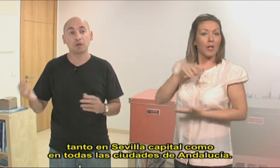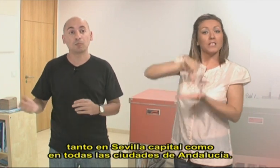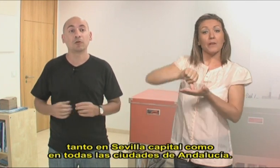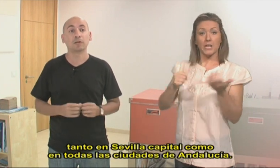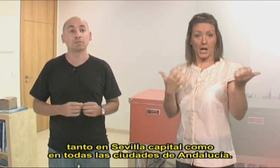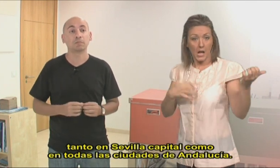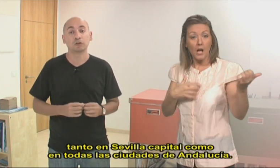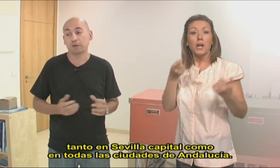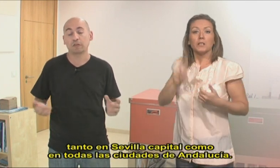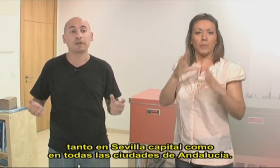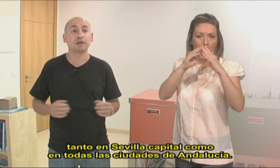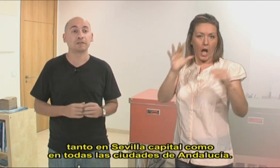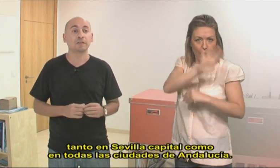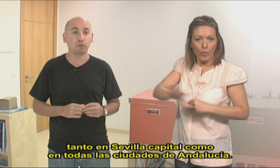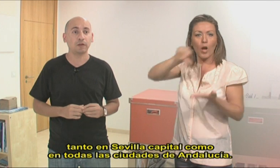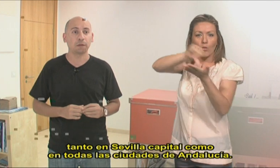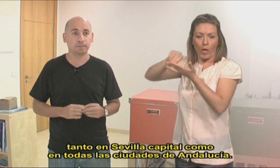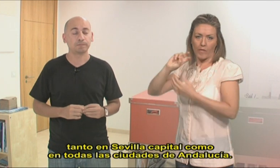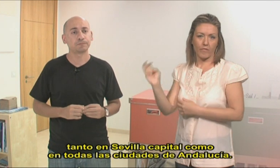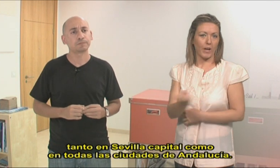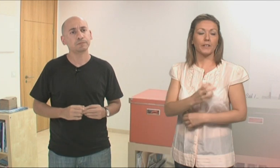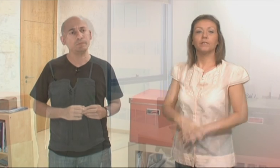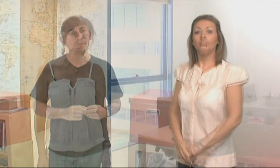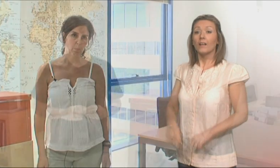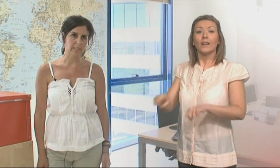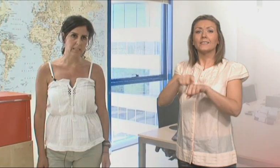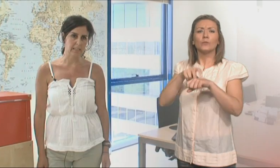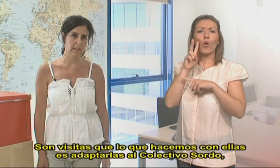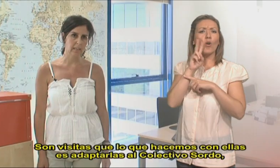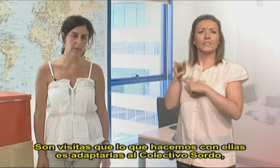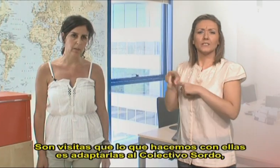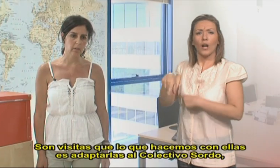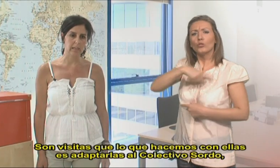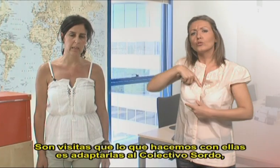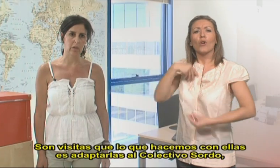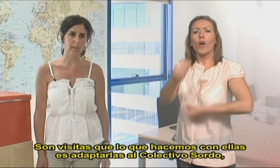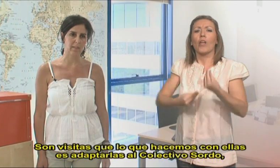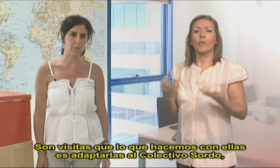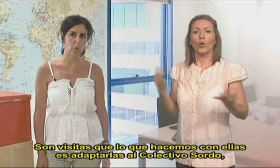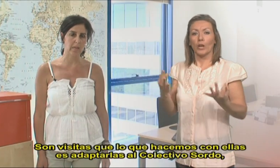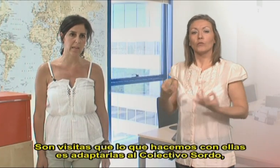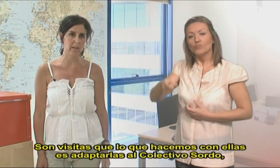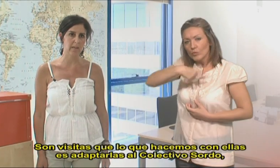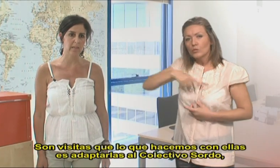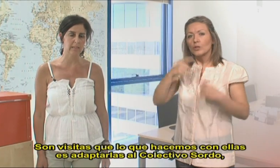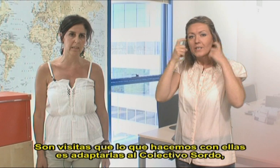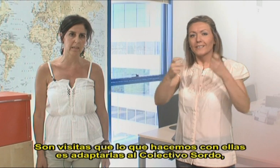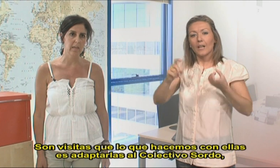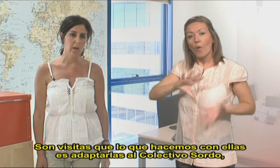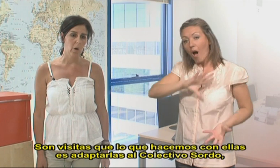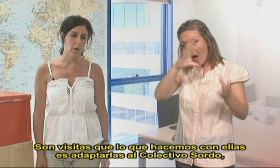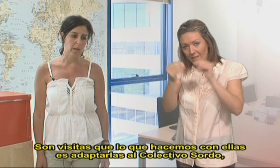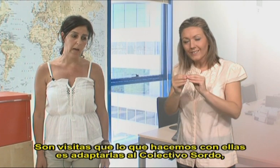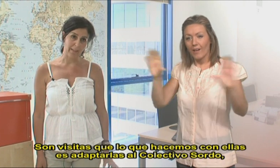Sevilla capital como en todas las ciudades de Andalucía. Son visitas que lo que hacemos con ellas es